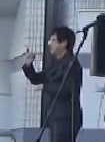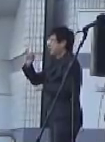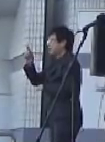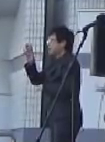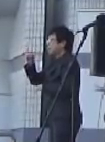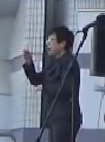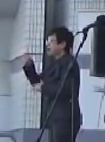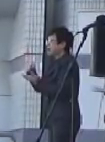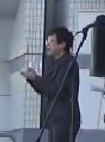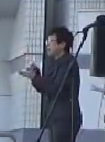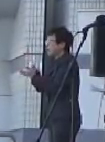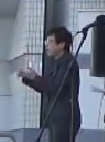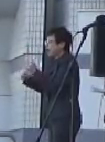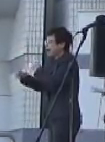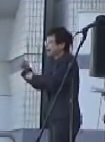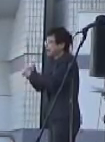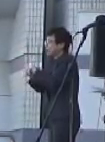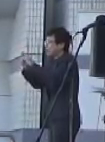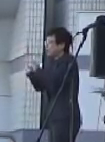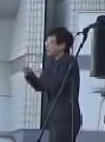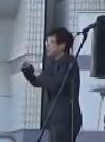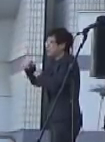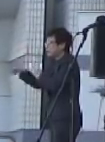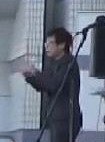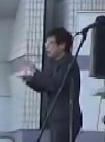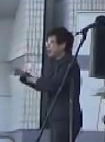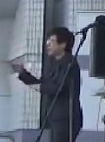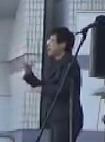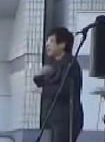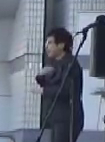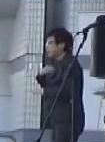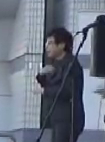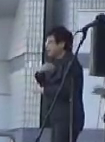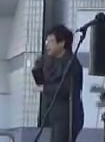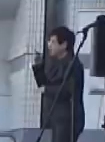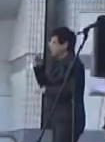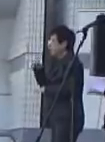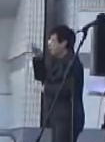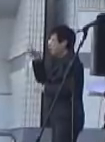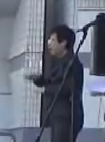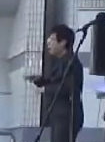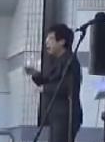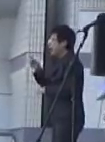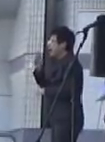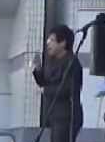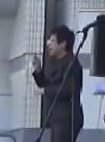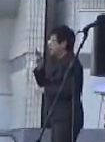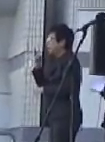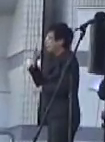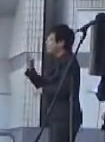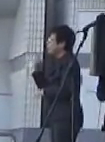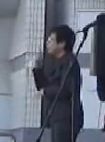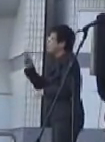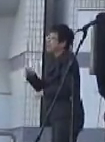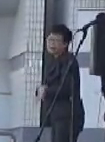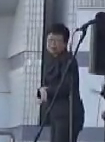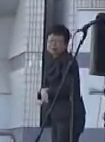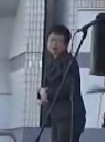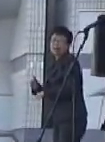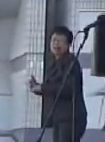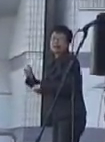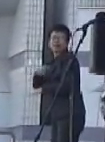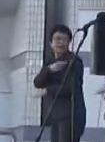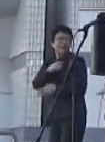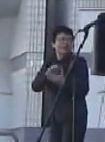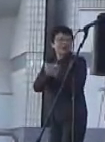名活動東京支部の代表を務めております布川ひとみと申します。はい、ありがとうございます。本日は